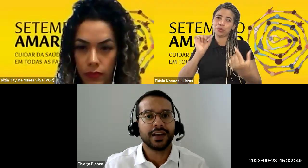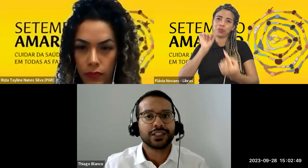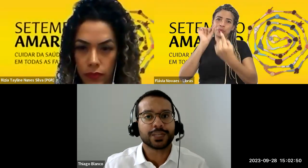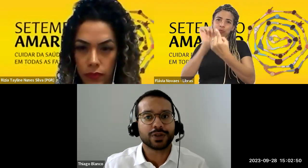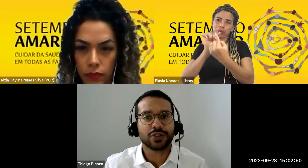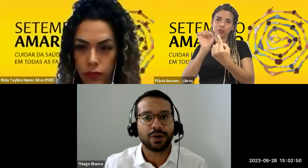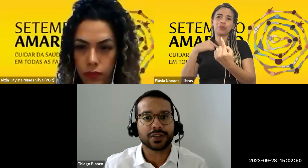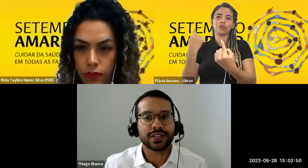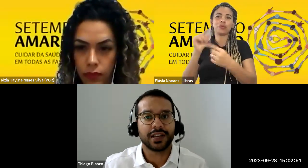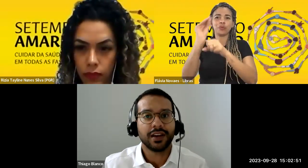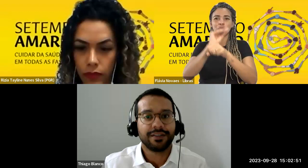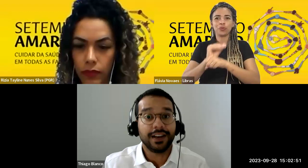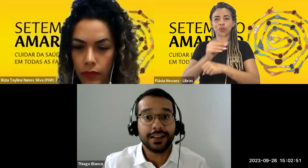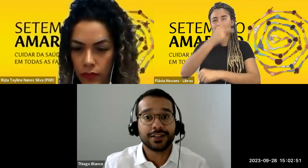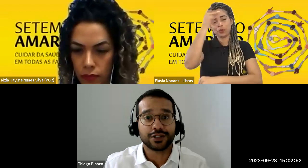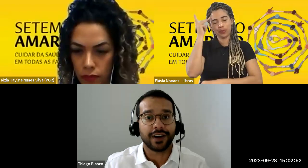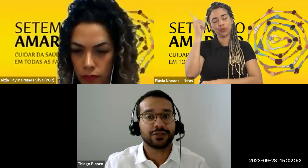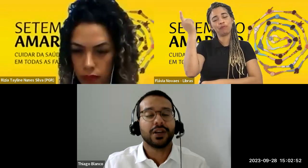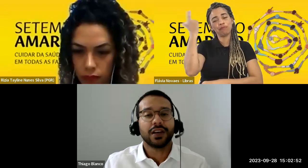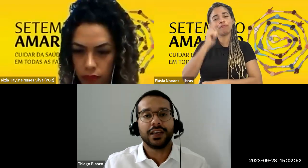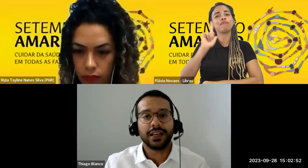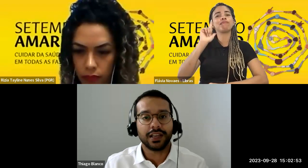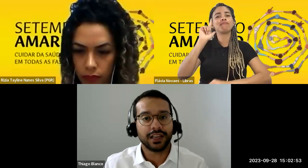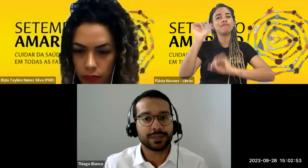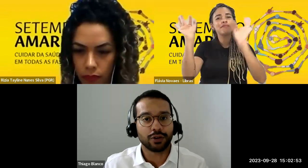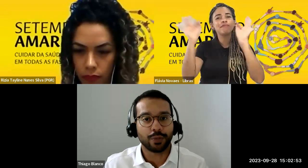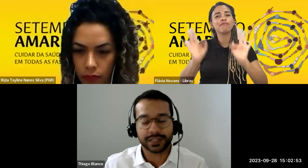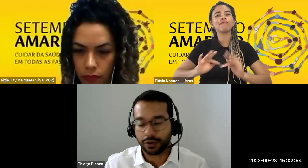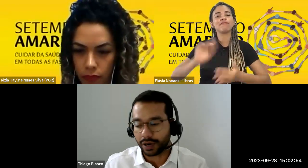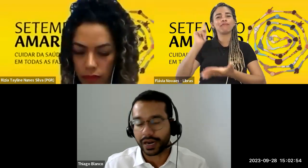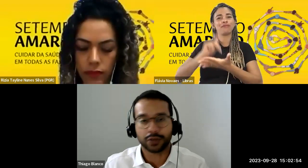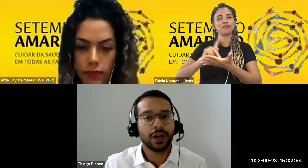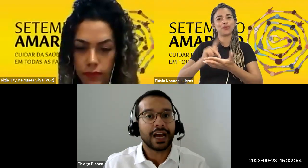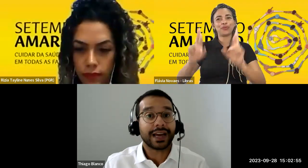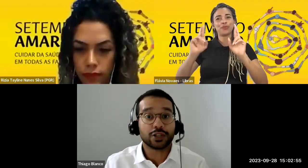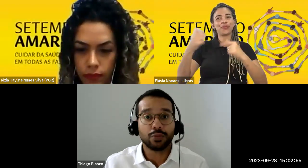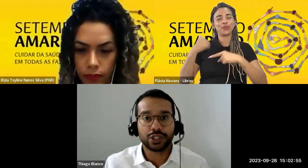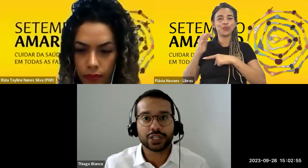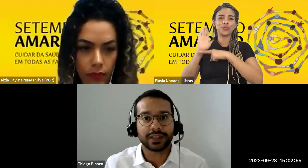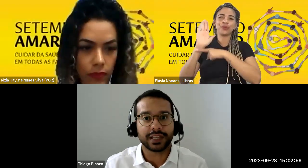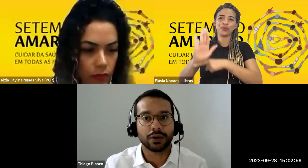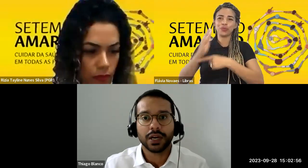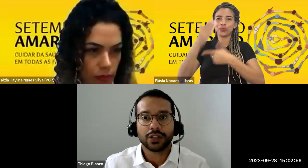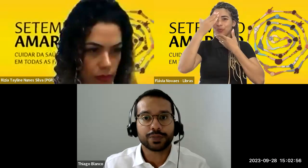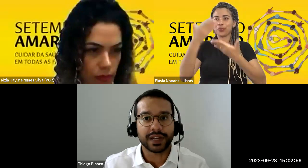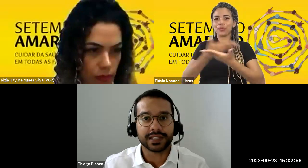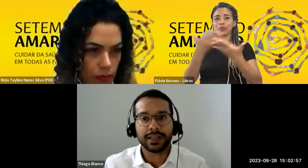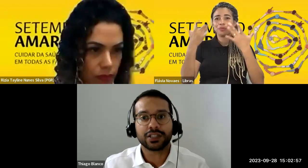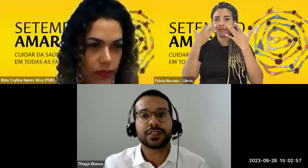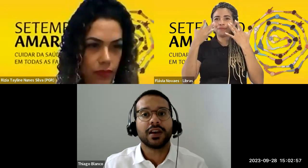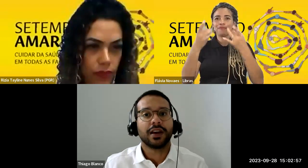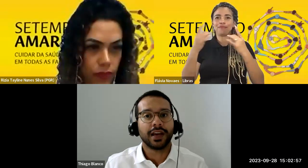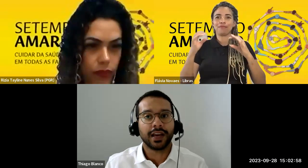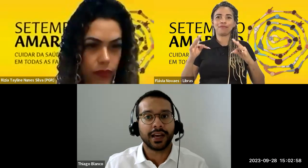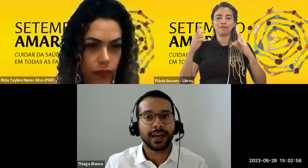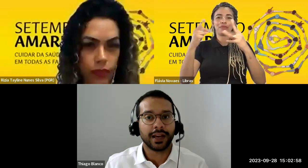cuidadores, né? De que as pessoas possam ser felizes de fato. E espero que eu possa ter colaborado. Agradeço muitíssimo a atenção dos